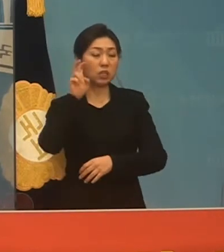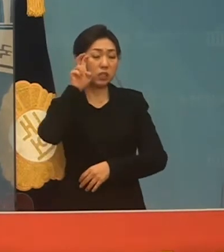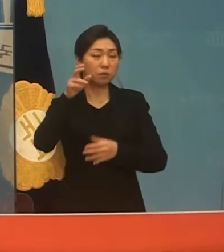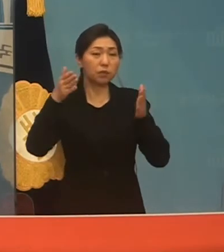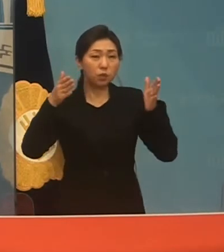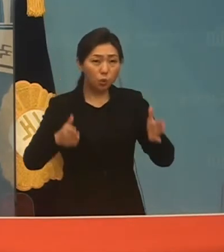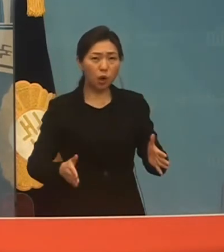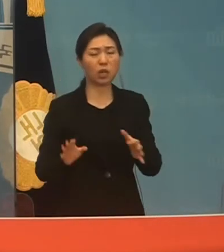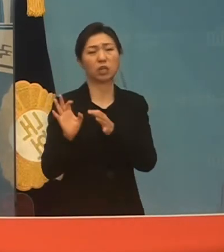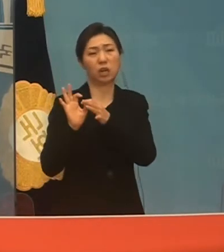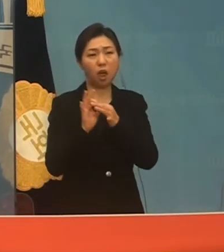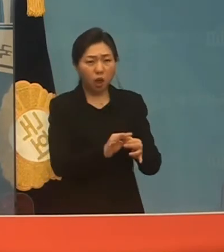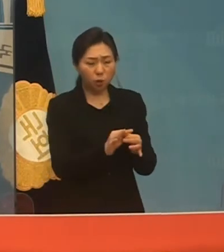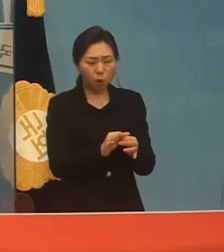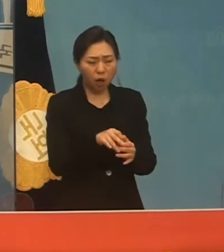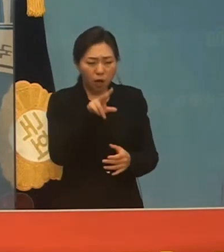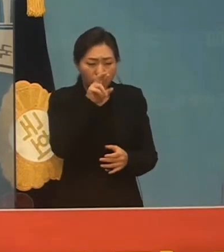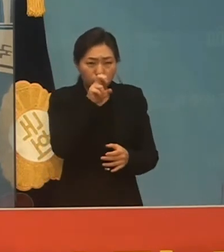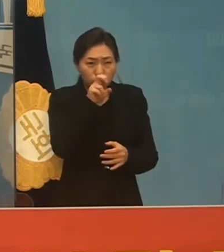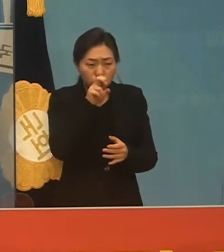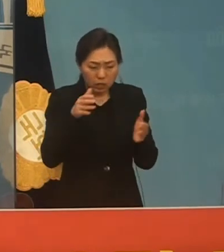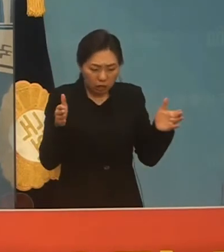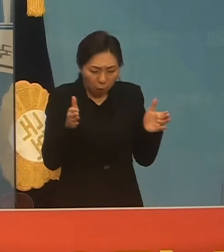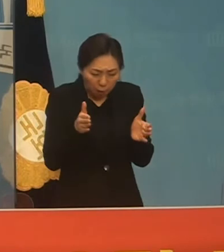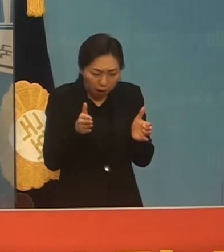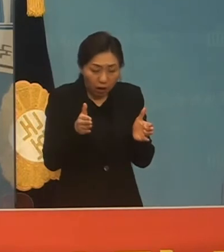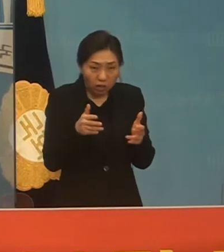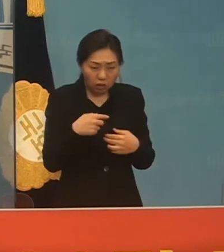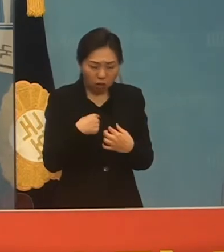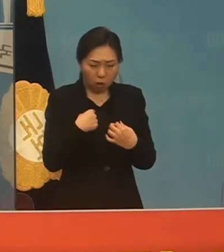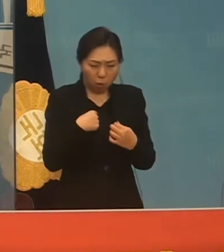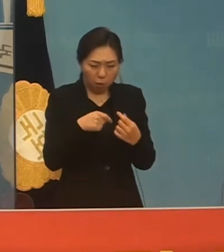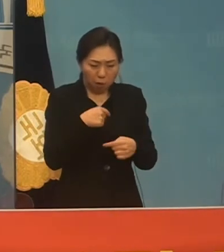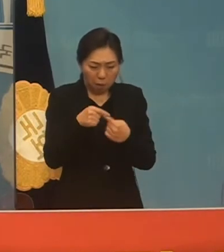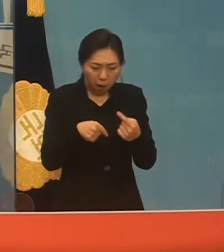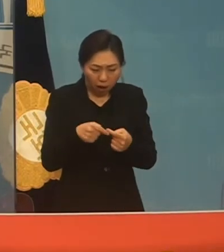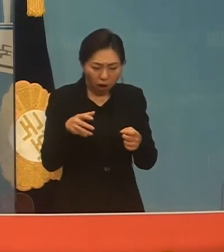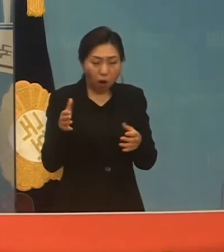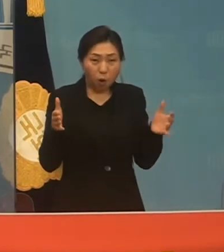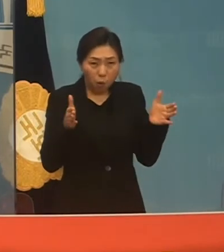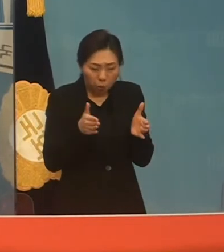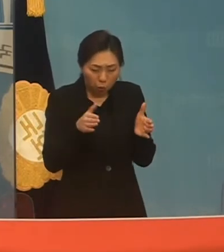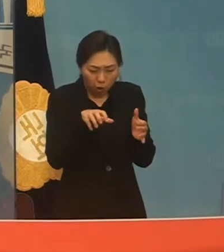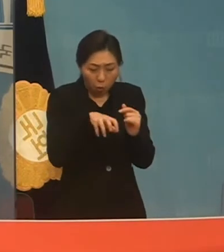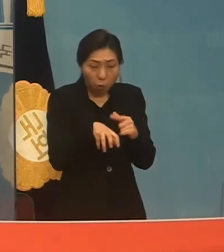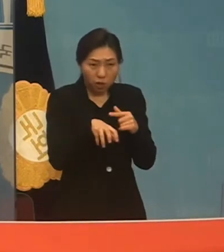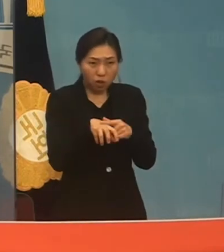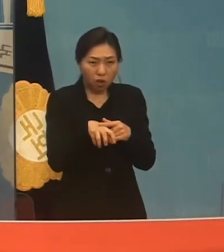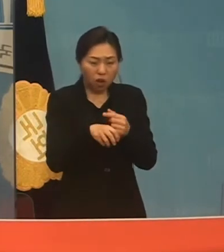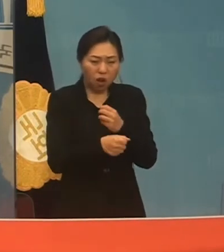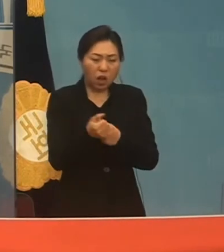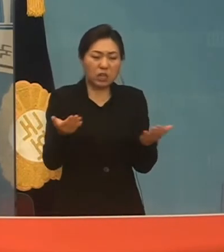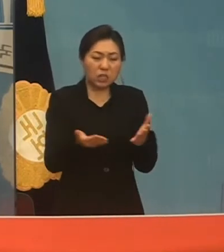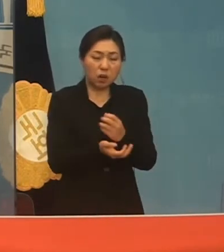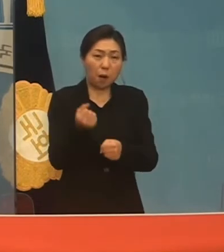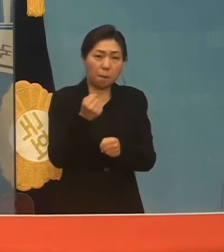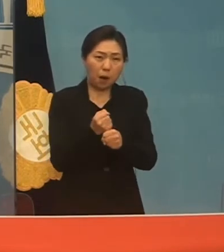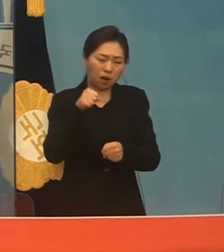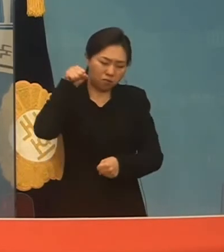탈의실 바닥에서 해고 철회와 원직 복귀 투쟁을 진행 중이신 해고